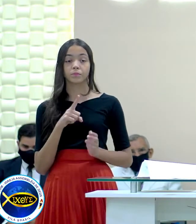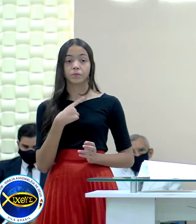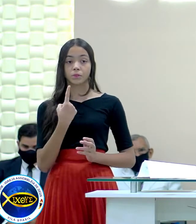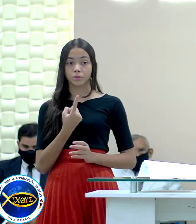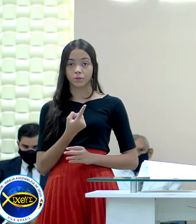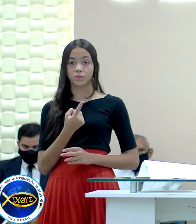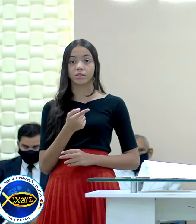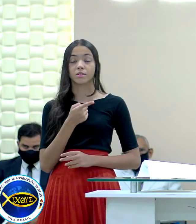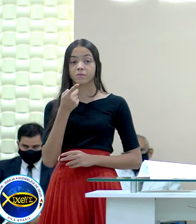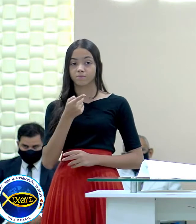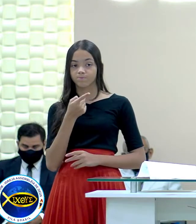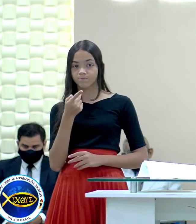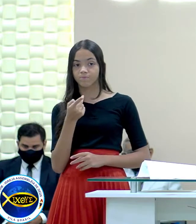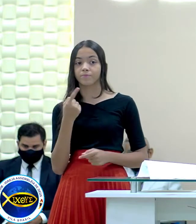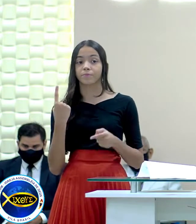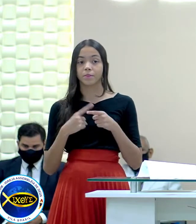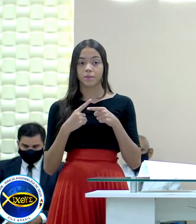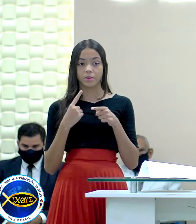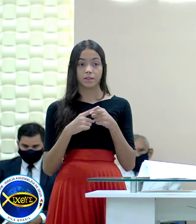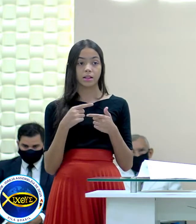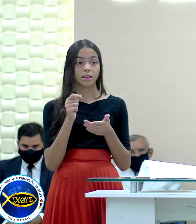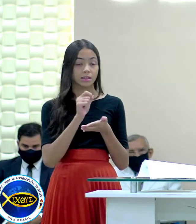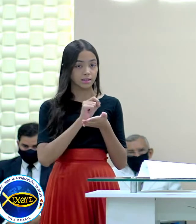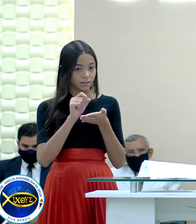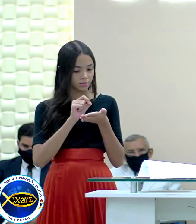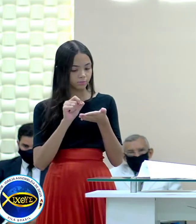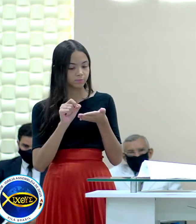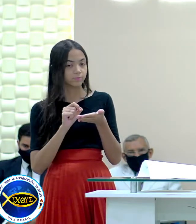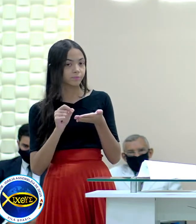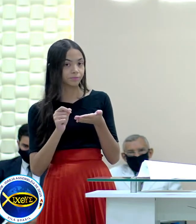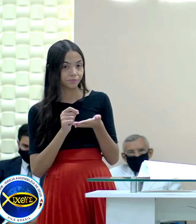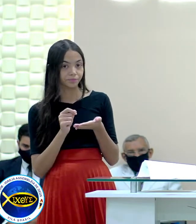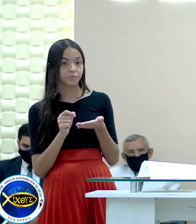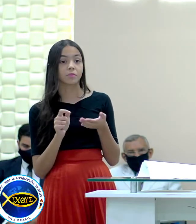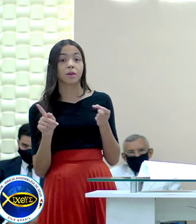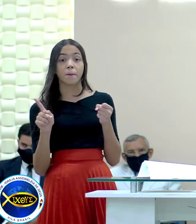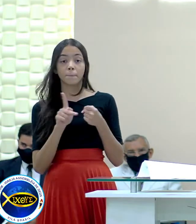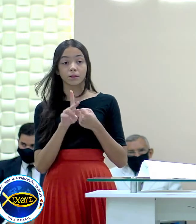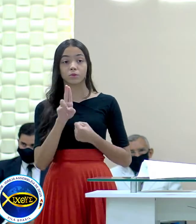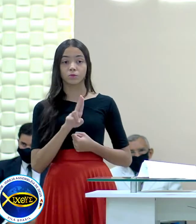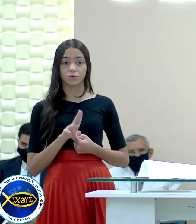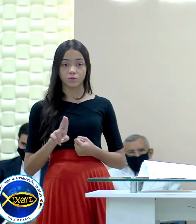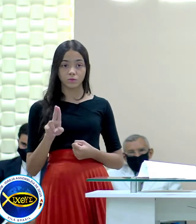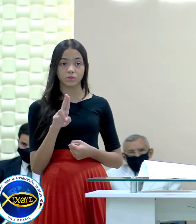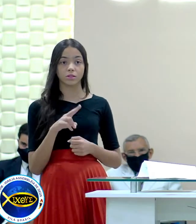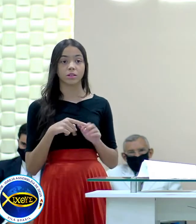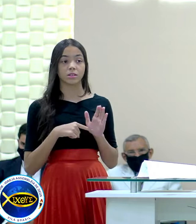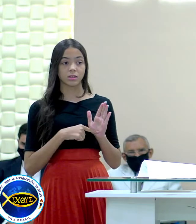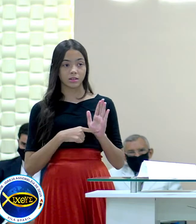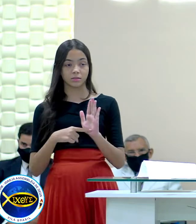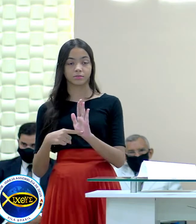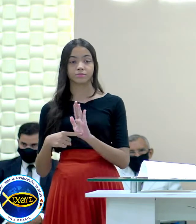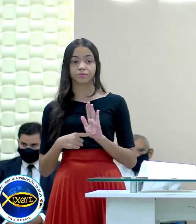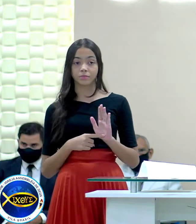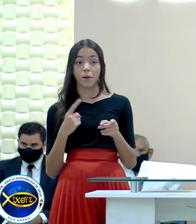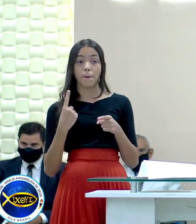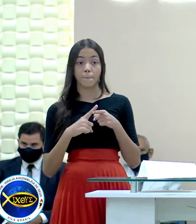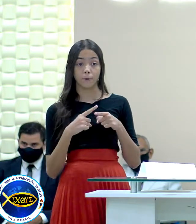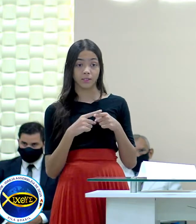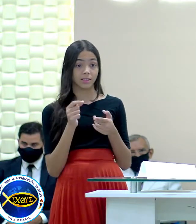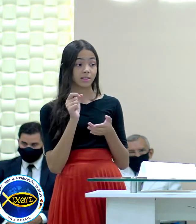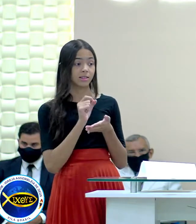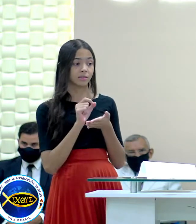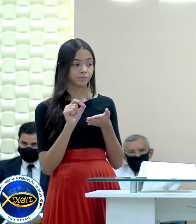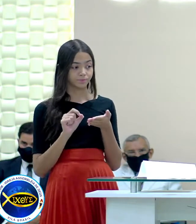dizendo: pois está escrito. Quando o apóstolo Pedro usa esta referência, pois está escrito, ele está